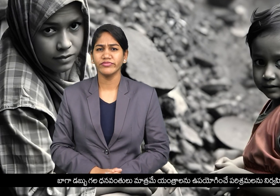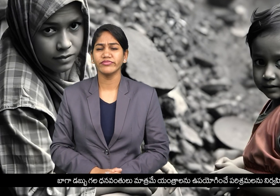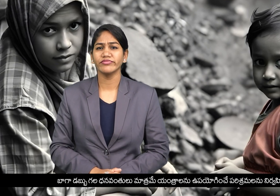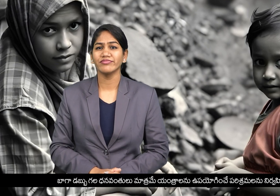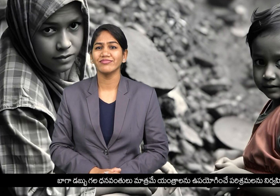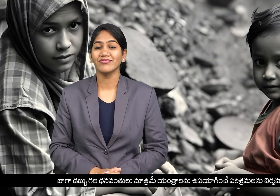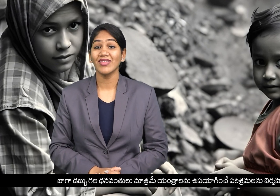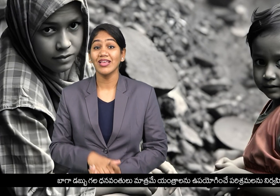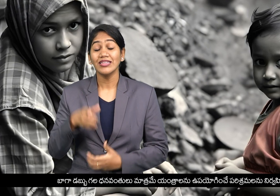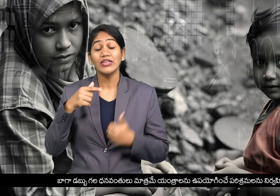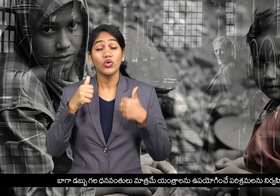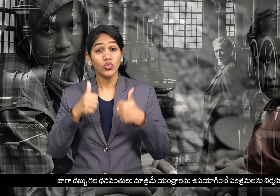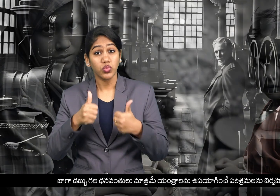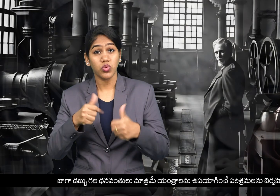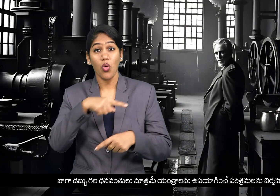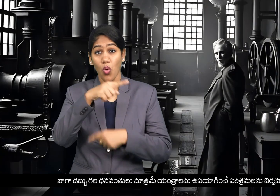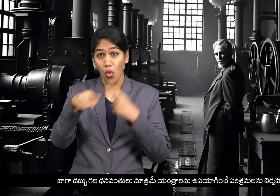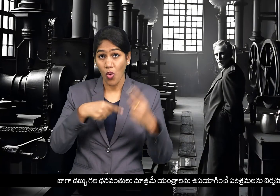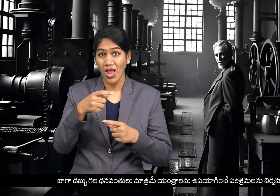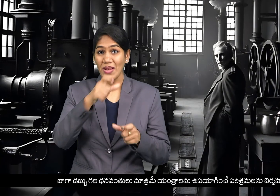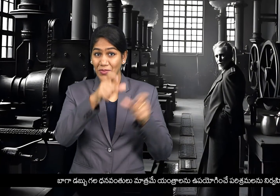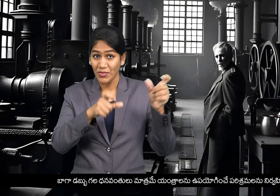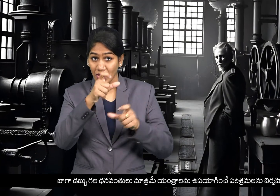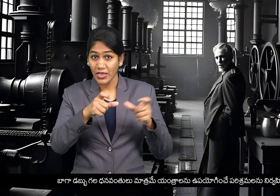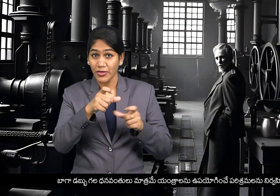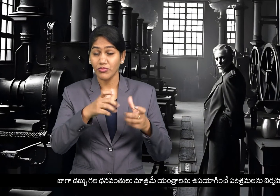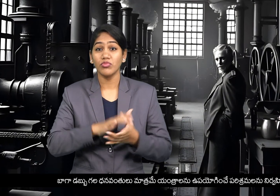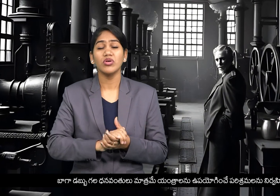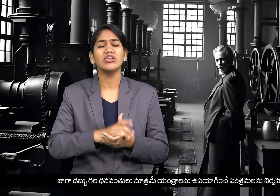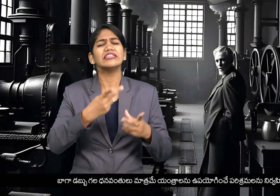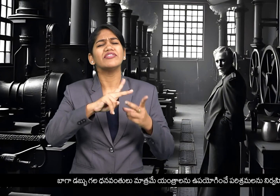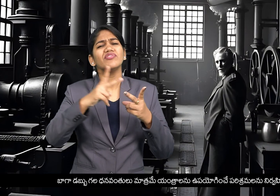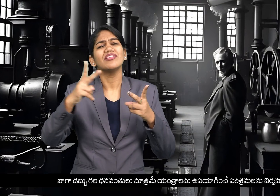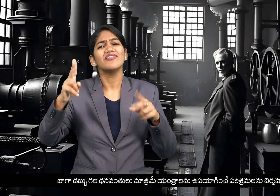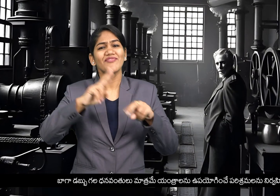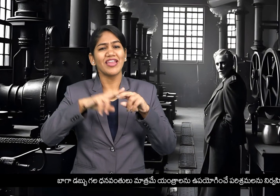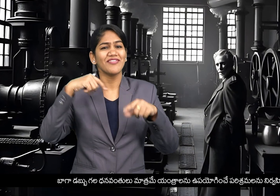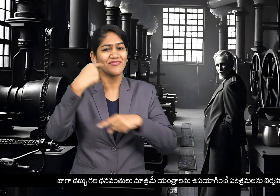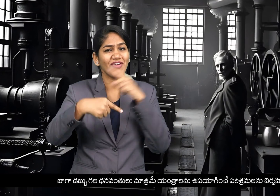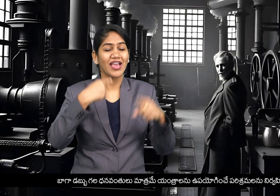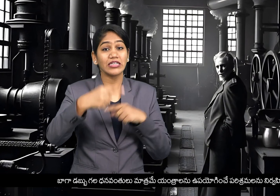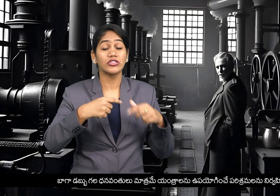బాగా డబ్బుగల ధనవంతులు మాత్రమే యంత్రాలను ఉపయోగించే పరిశ్రమలను నిర్వహించేవారు.